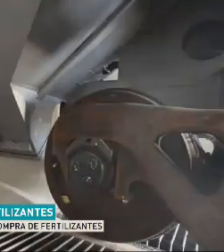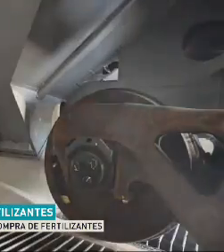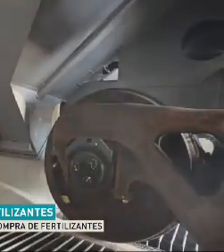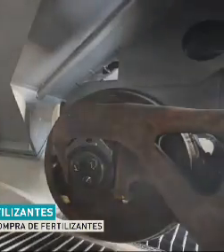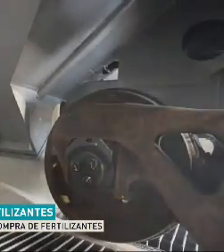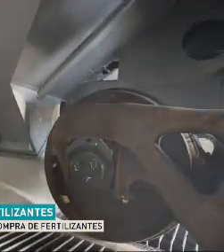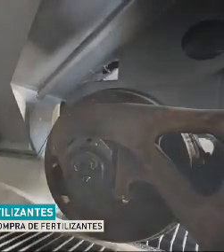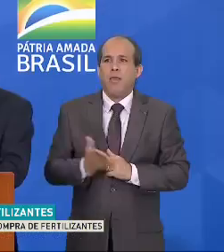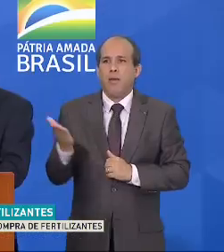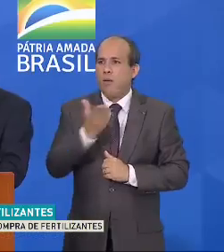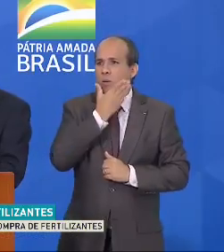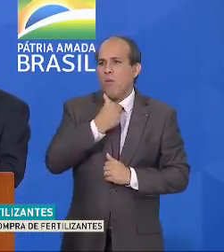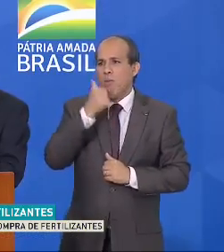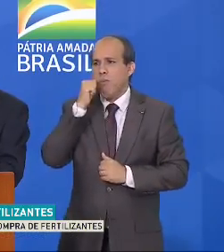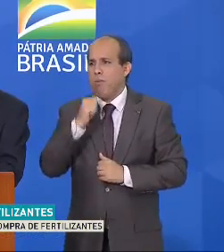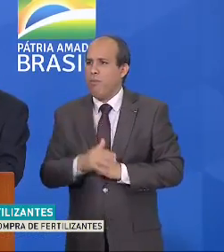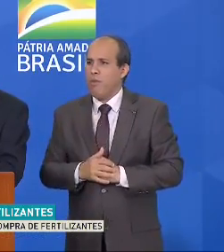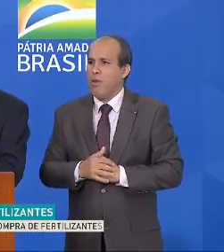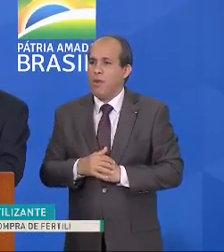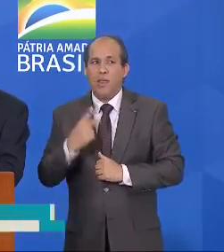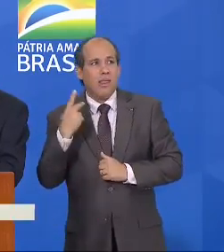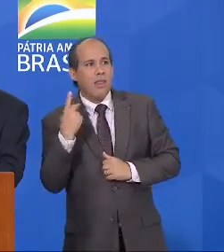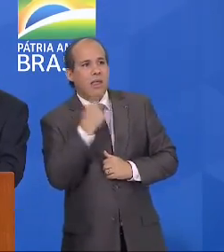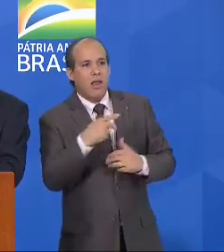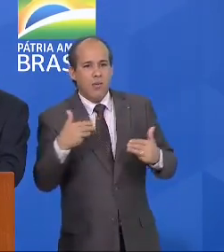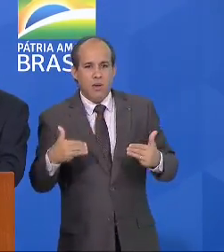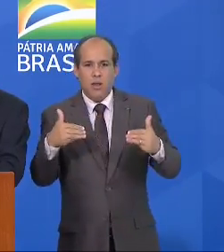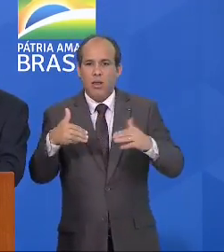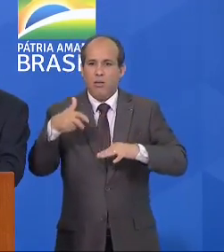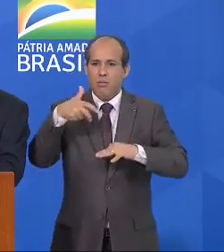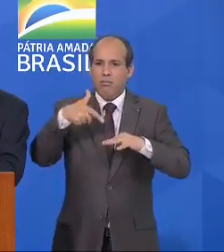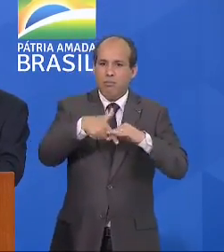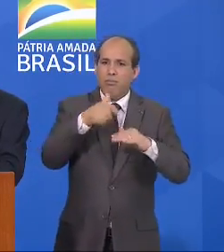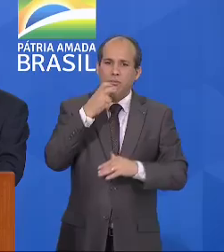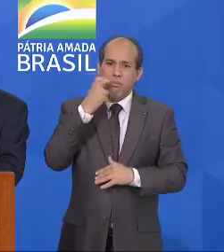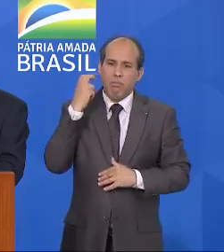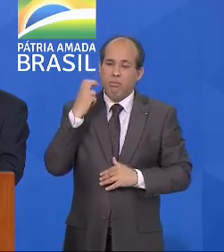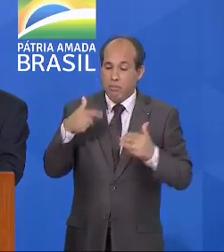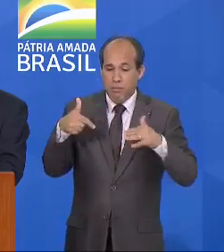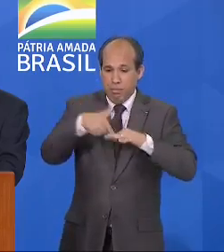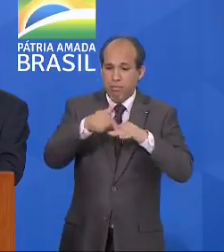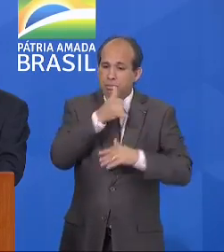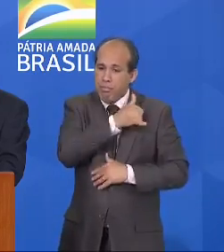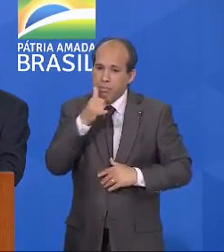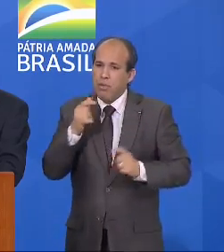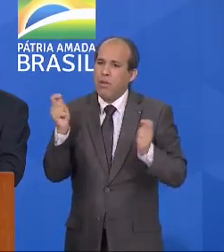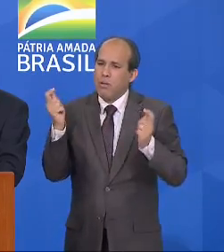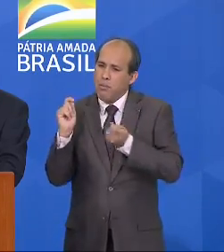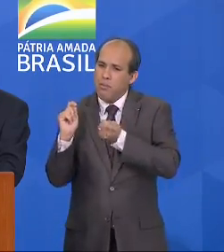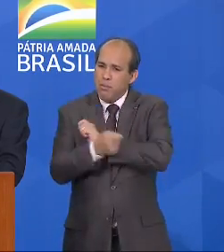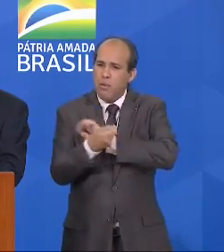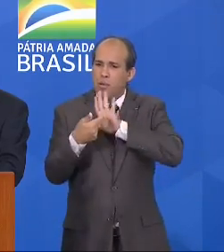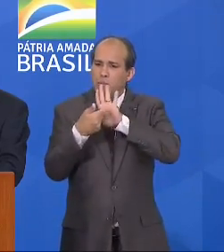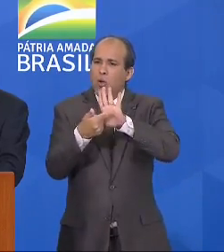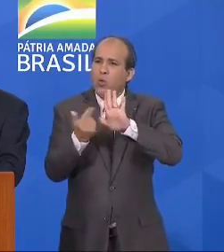e entre outros. São das minas e da energia que se produz praticamente toda a